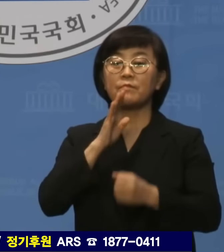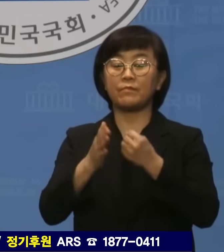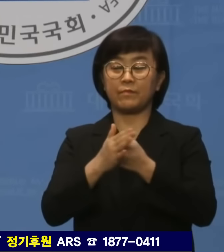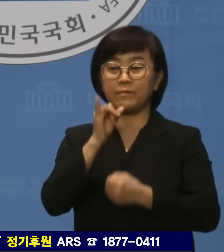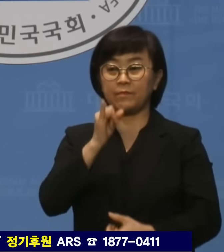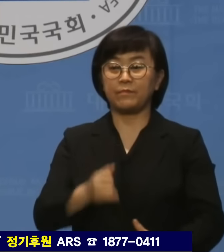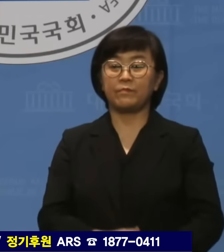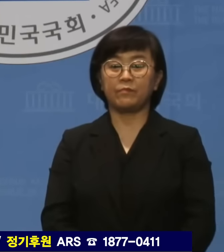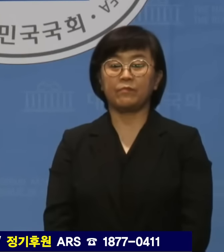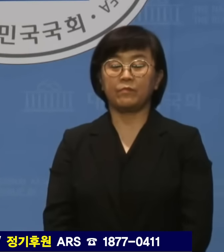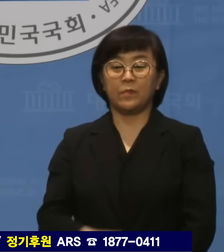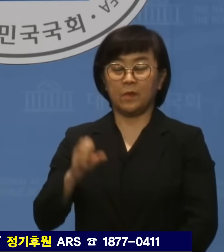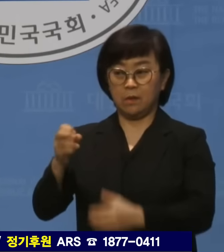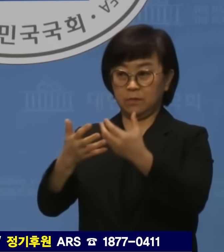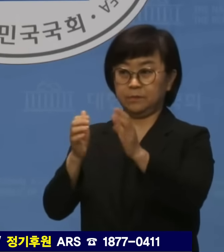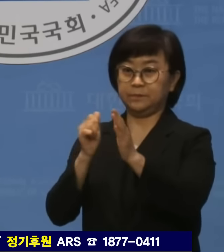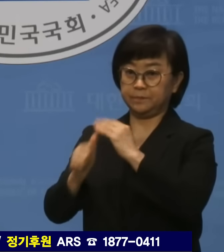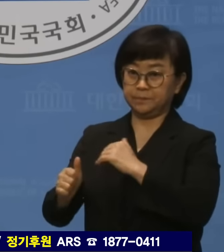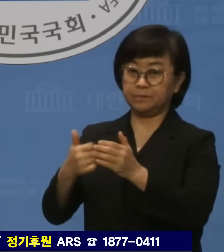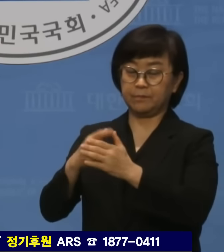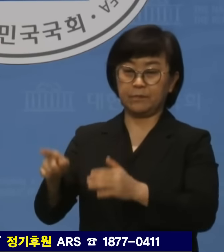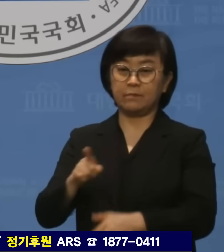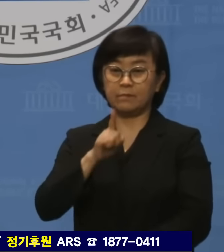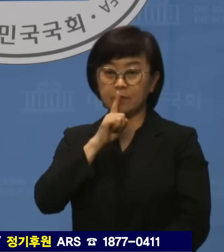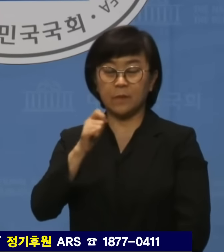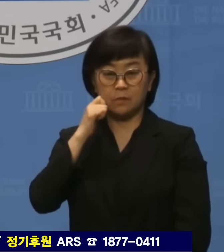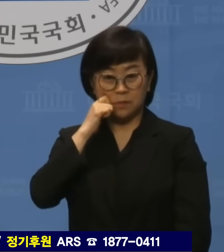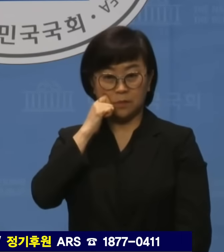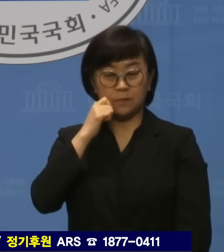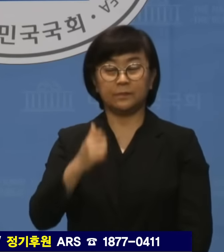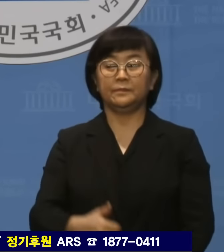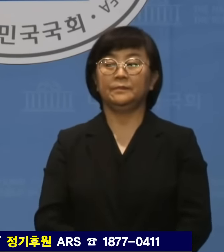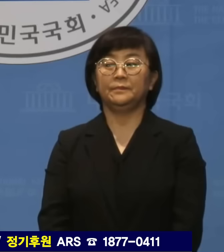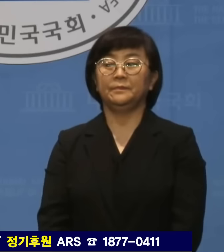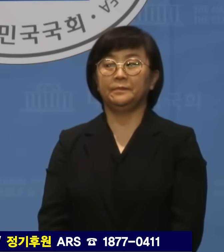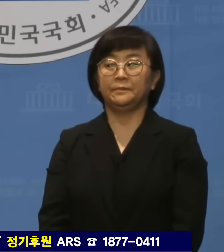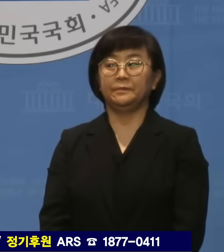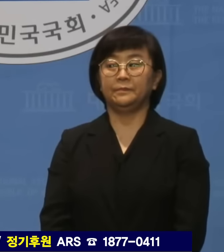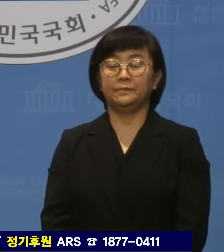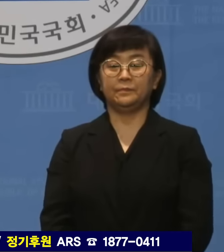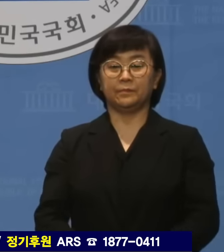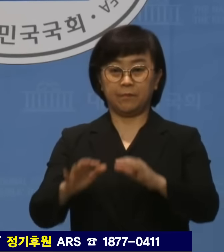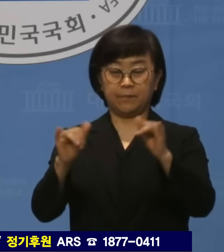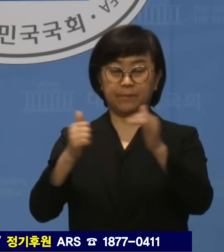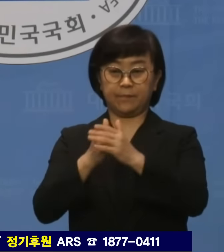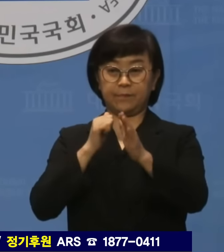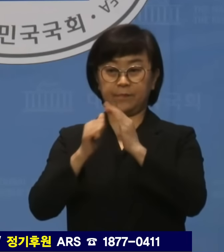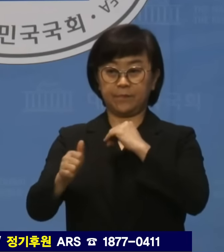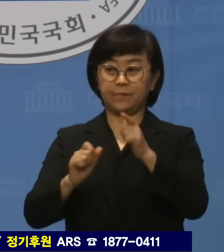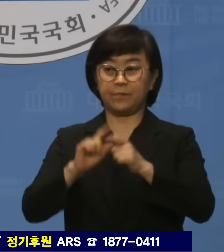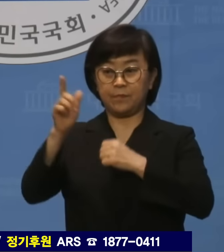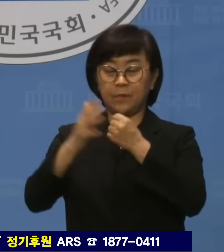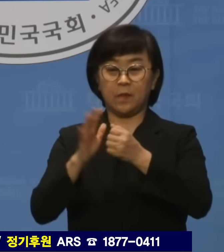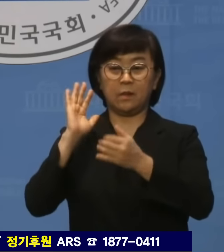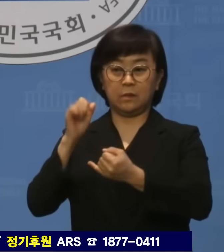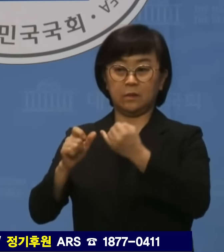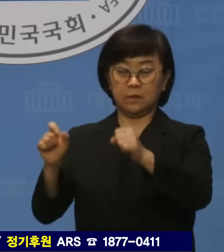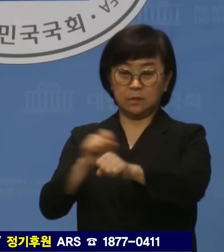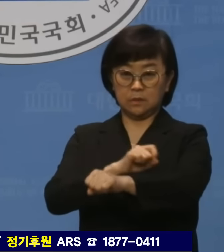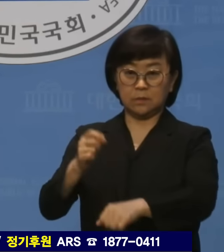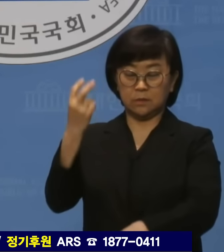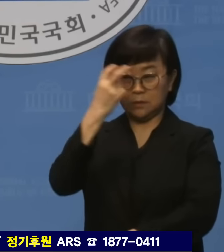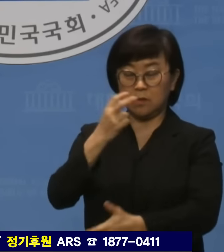있습니다 여당의 대표로서 더 이상 침묵으로 일관해서 안 됩니다 국민 대다수가 요구하는 김금미 특권